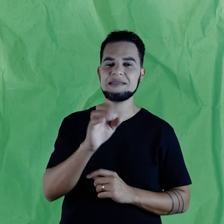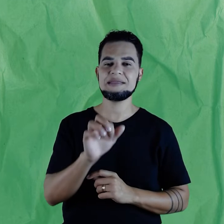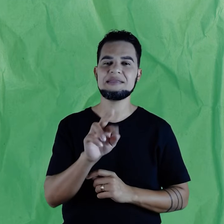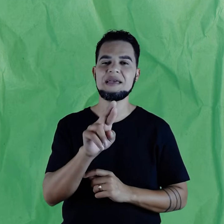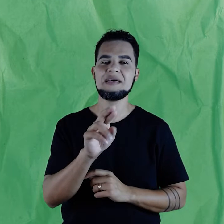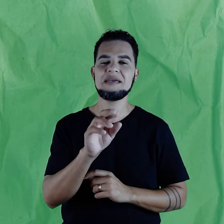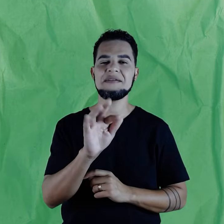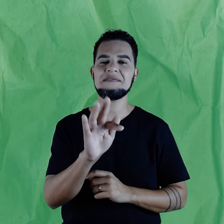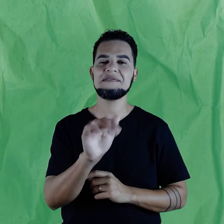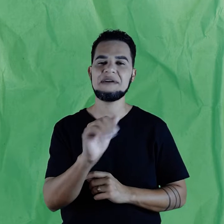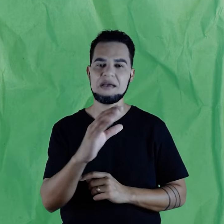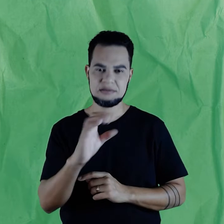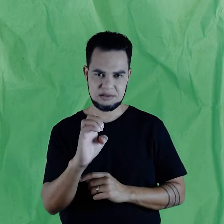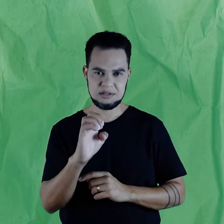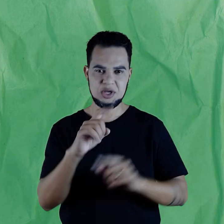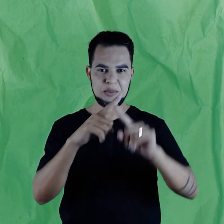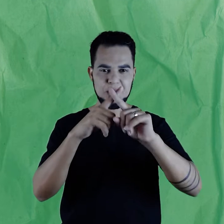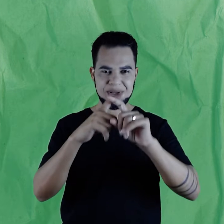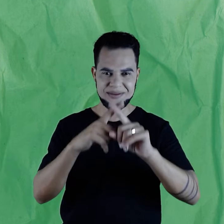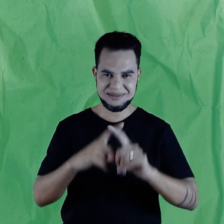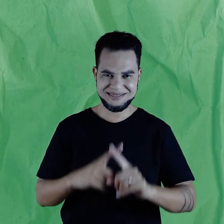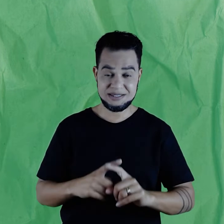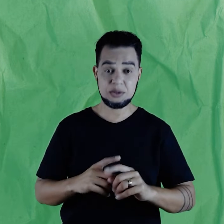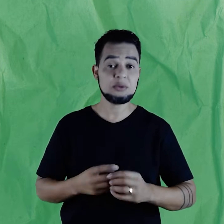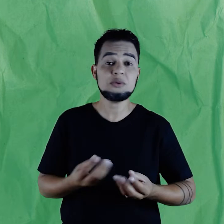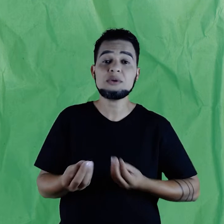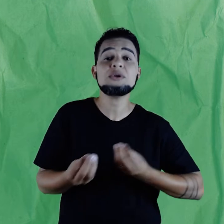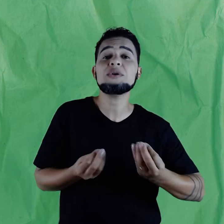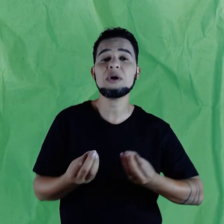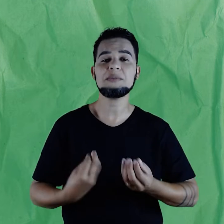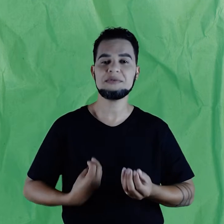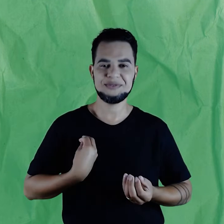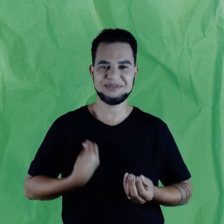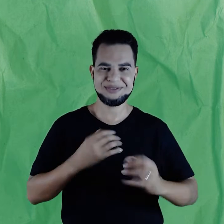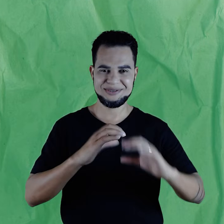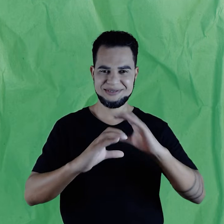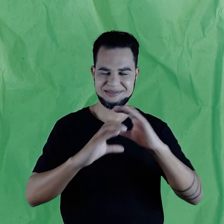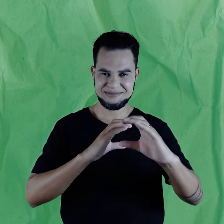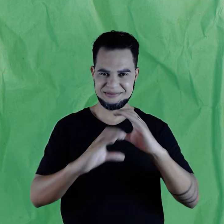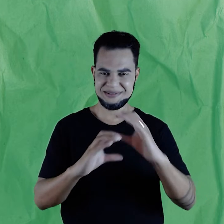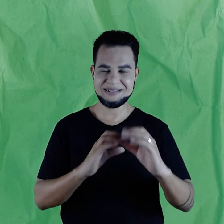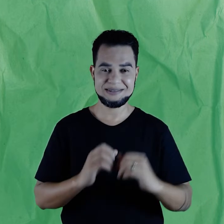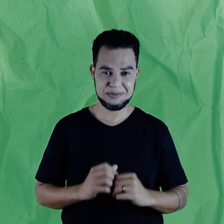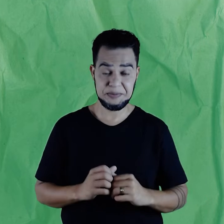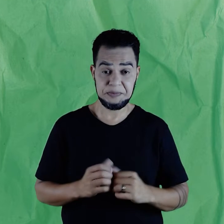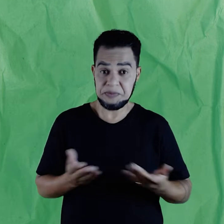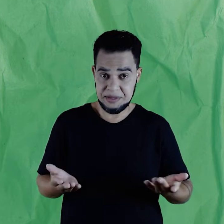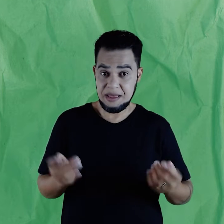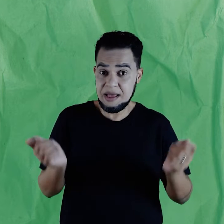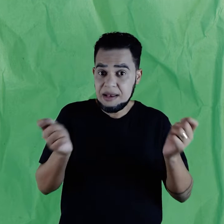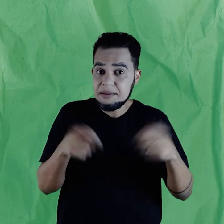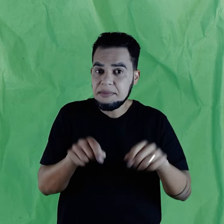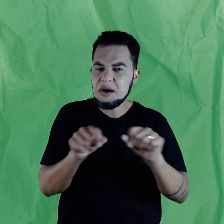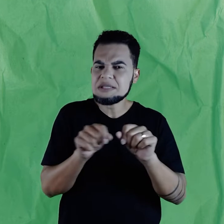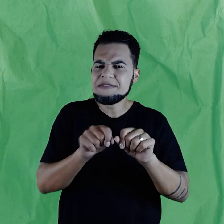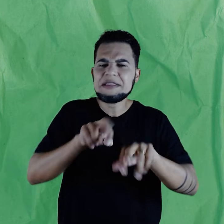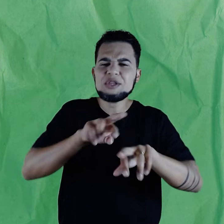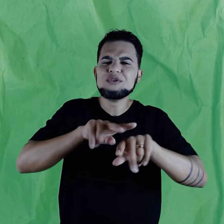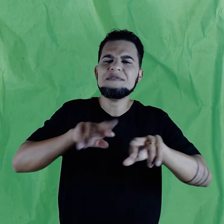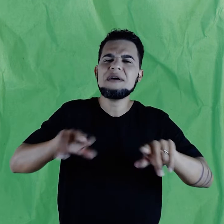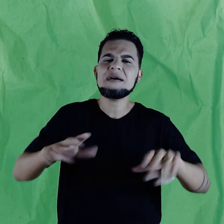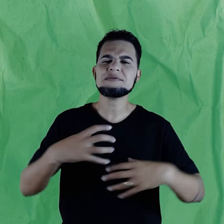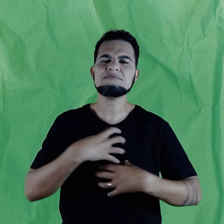programação. E como que funciona essa comunicação? Ela pode ser feita de diversas